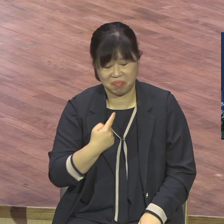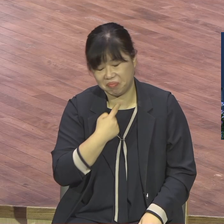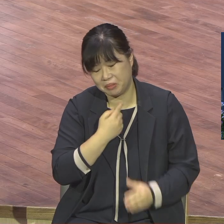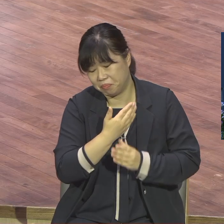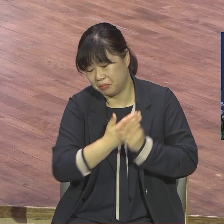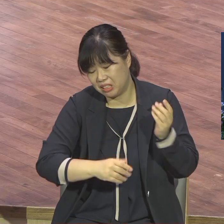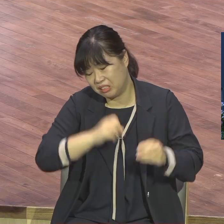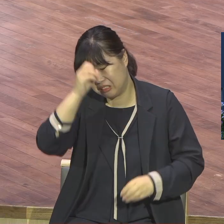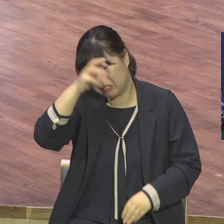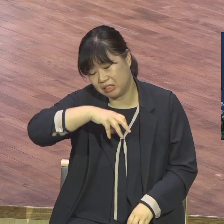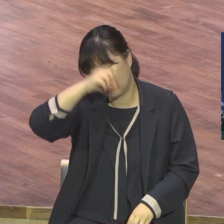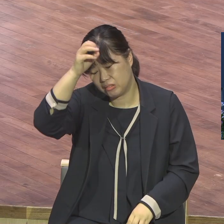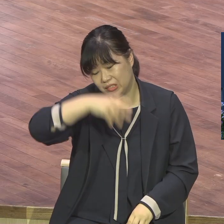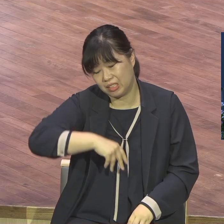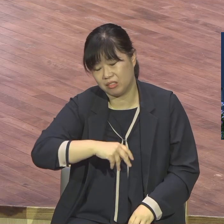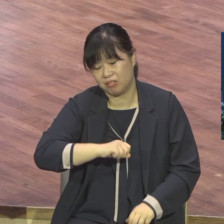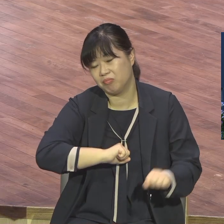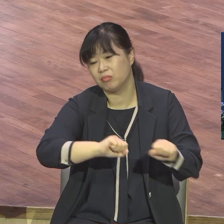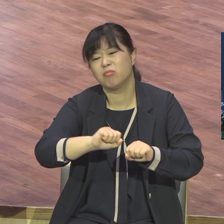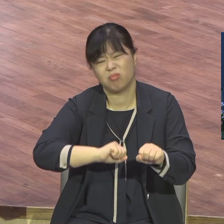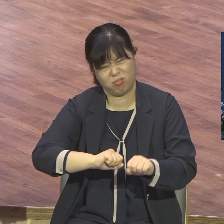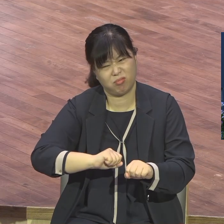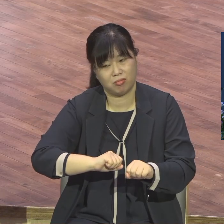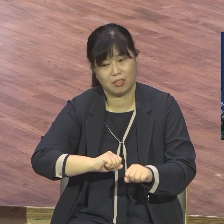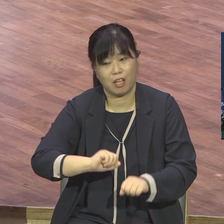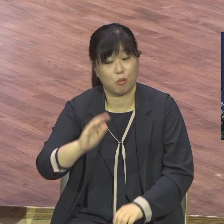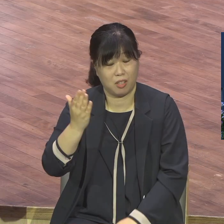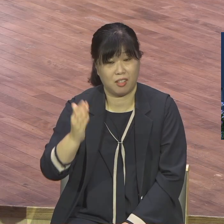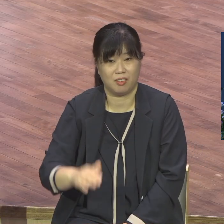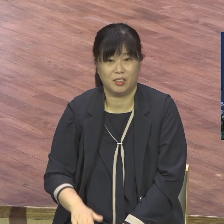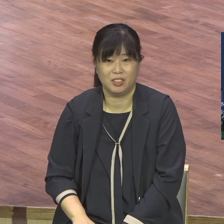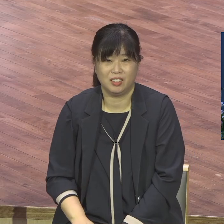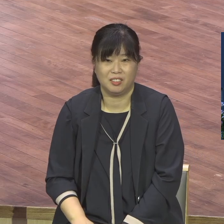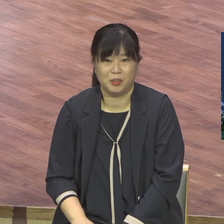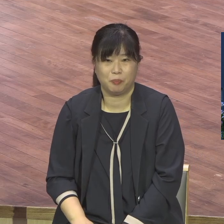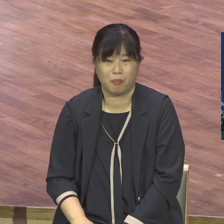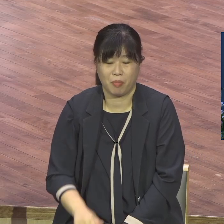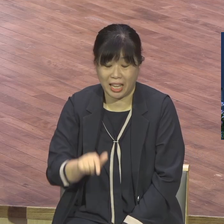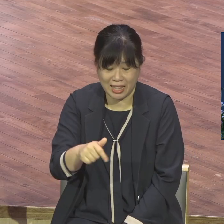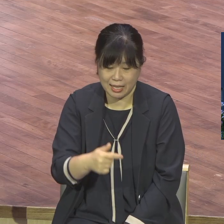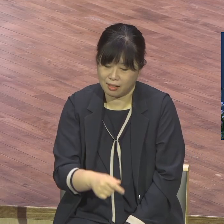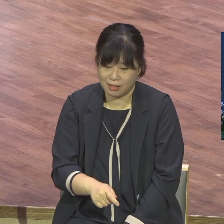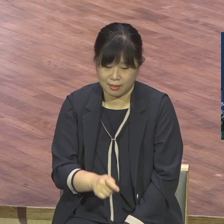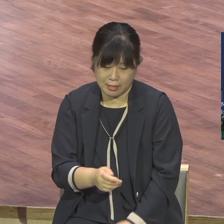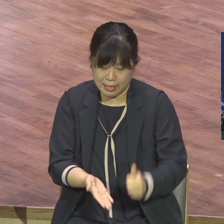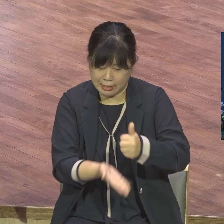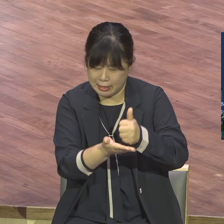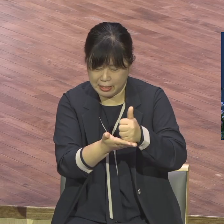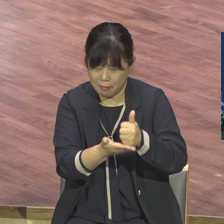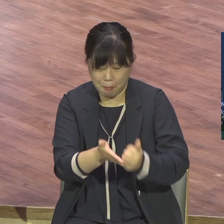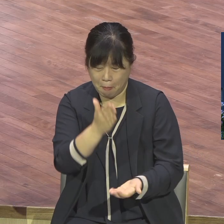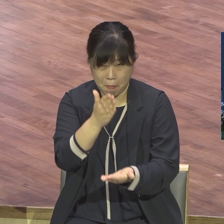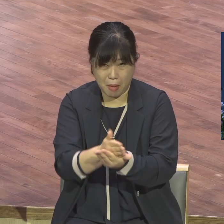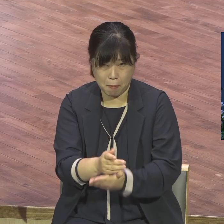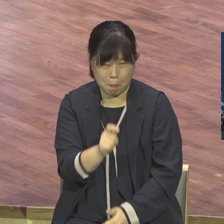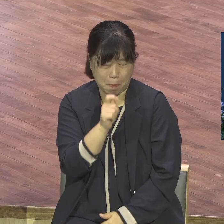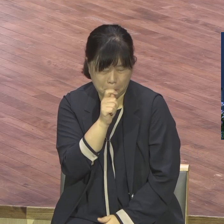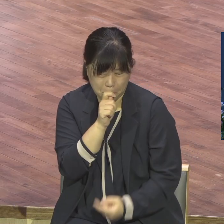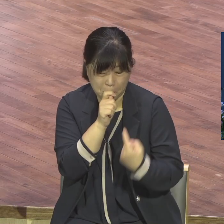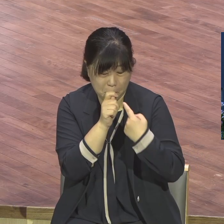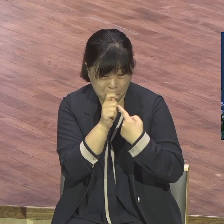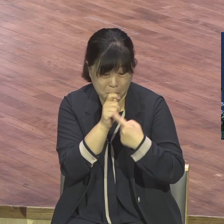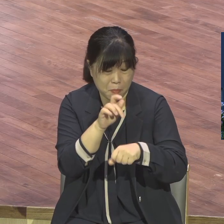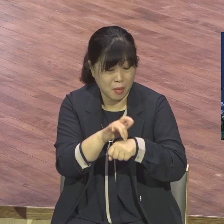유교 문화의 폐입니다. 유교, 이 유교 문화. 여러분 집안 자체가 저주받은